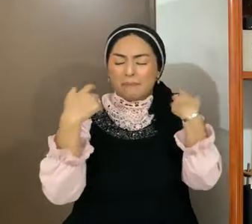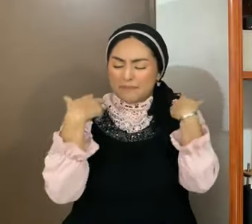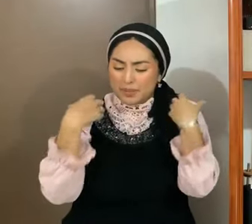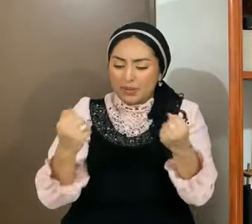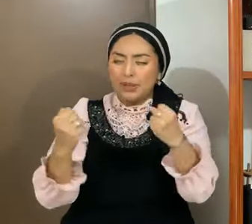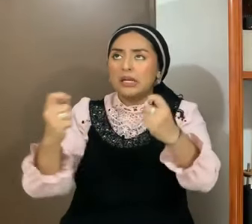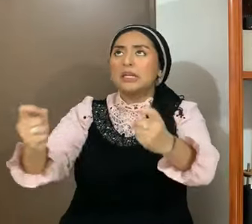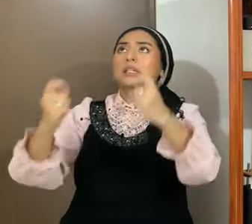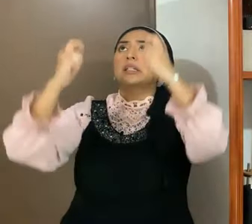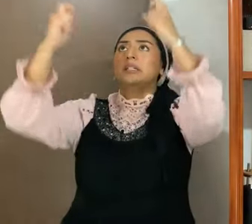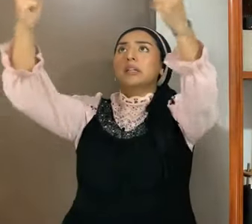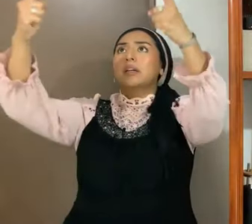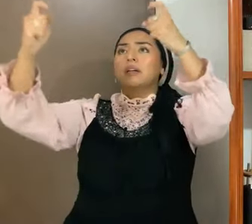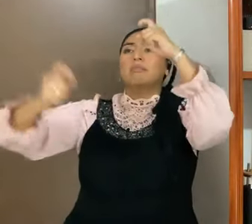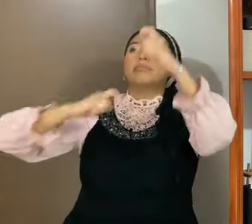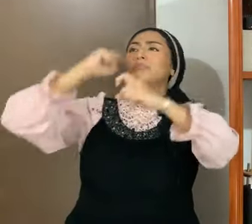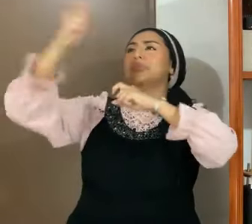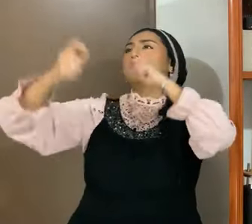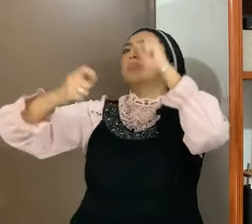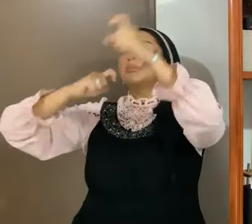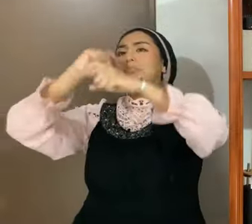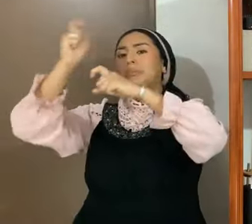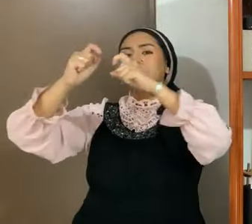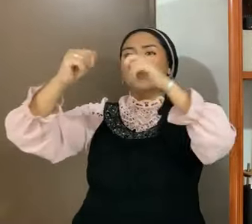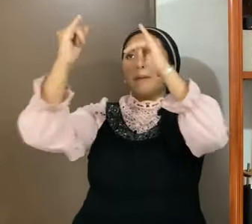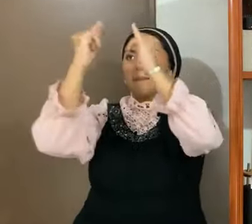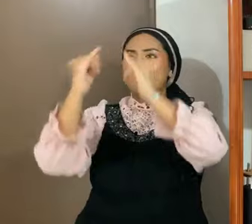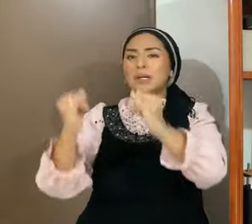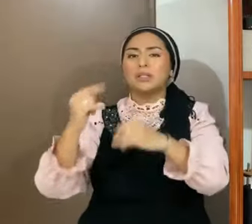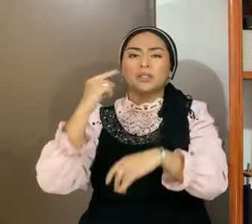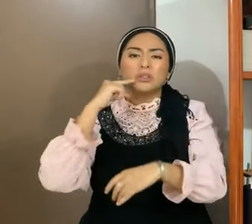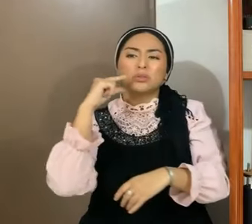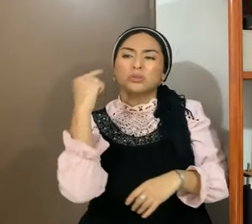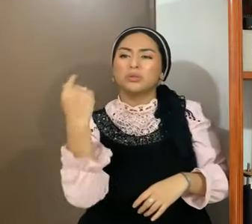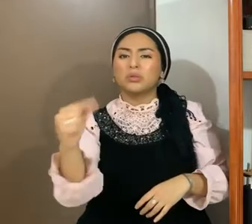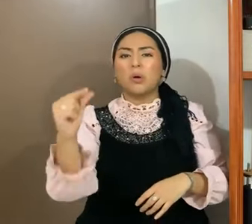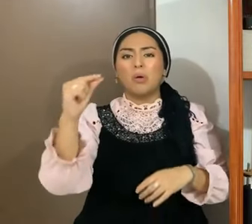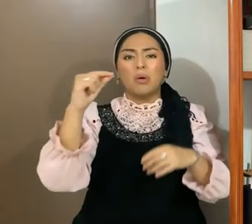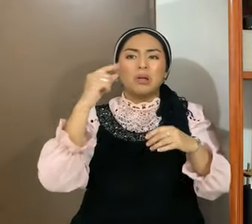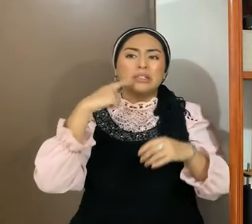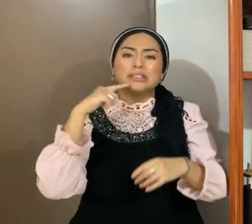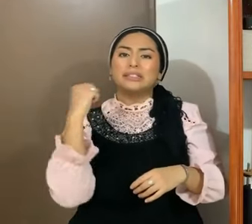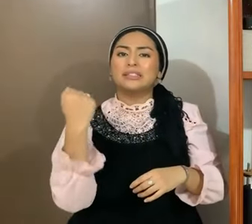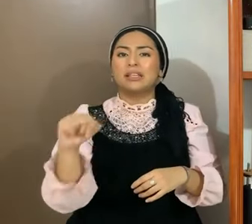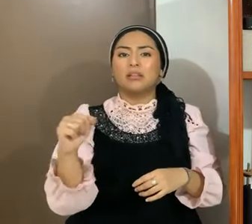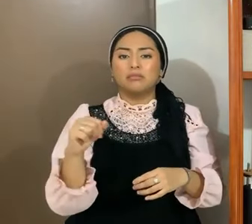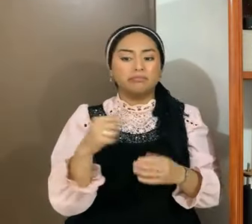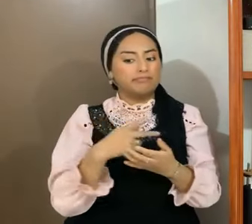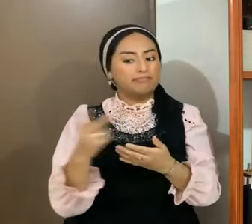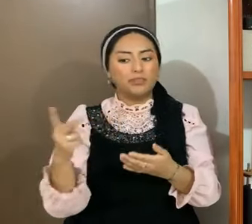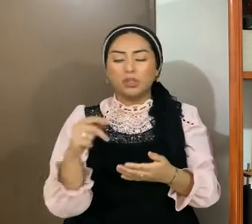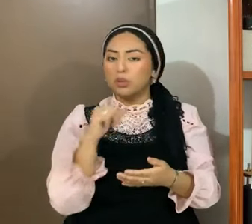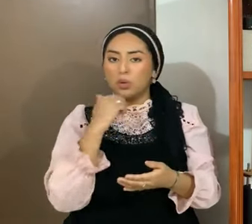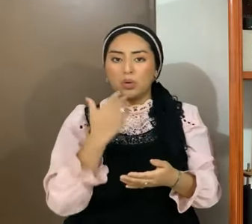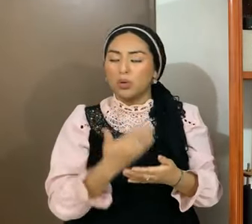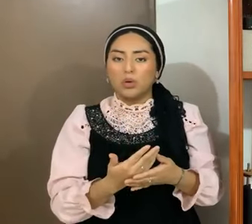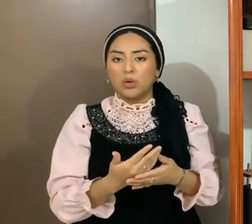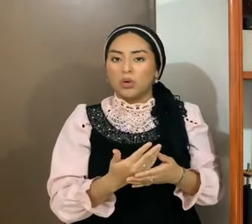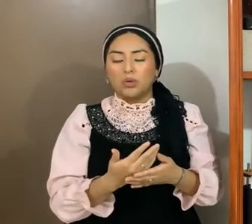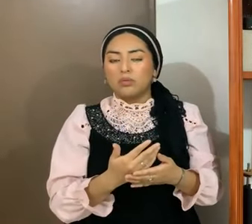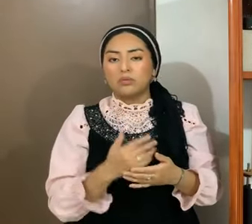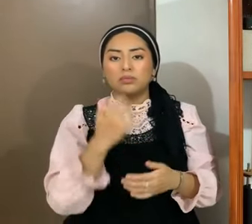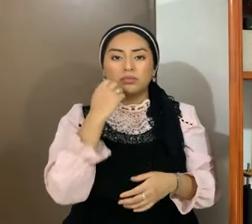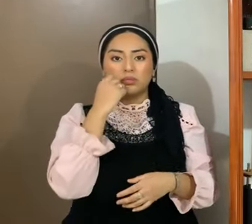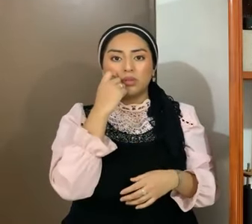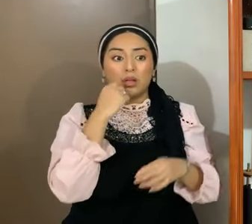dioses de palo que nada sirven. Hacen estatuas de oro y esto y lo otro. Y eso es reprobable, no lo estamos poniendo como